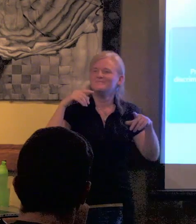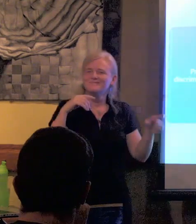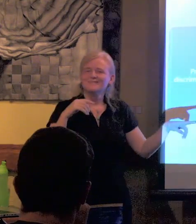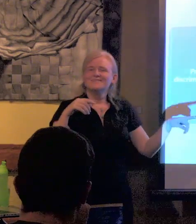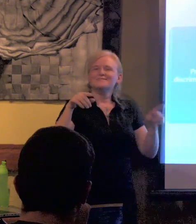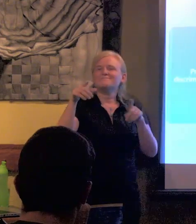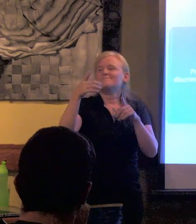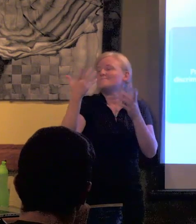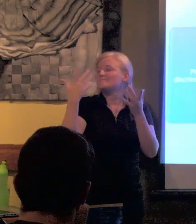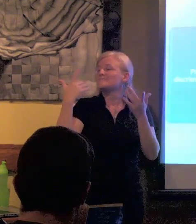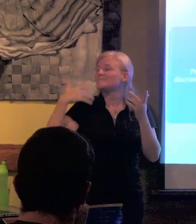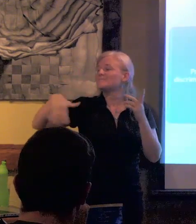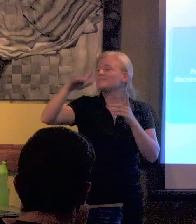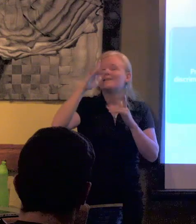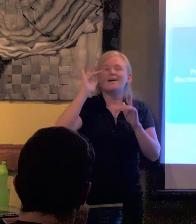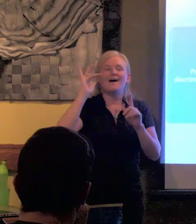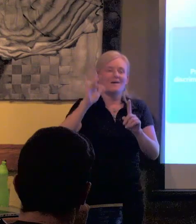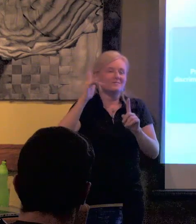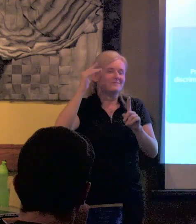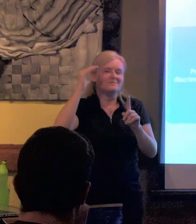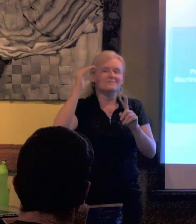OK, c'est bon, j'en ai un.